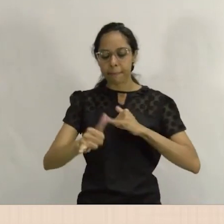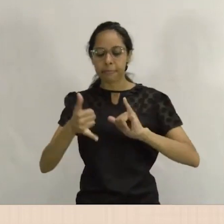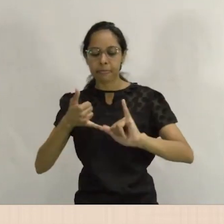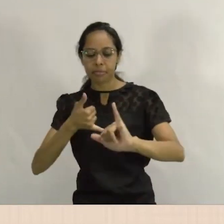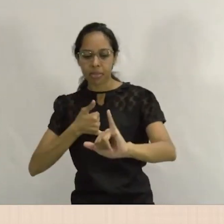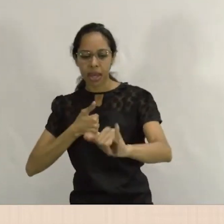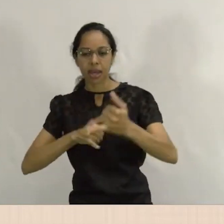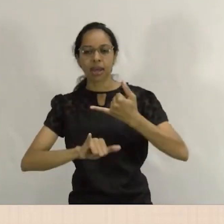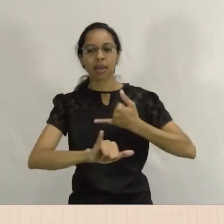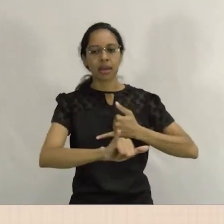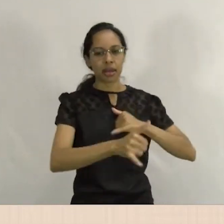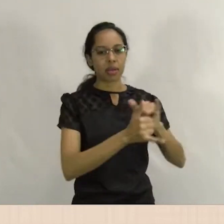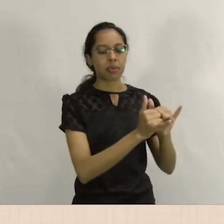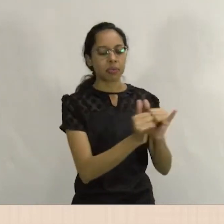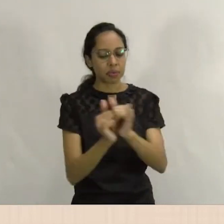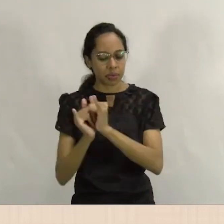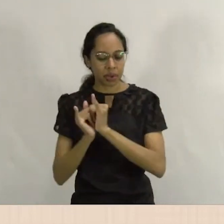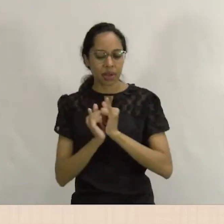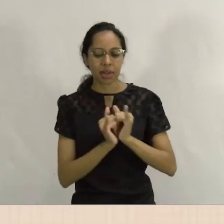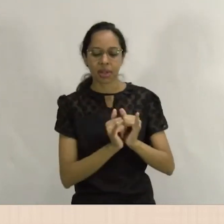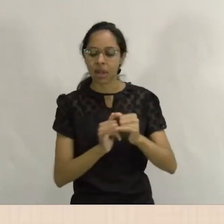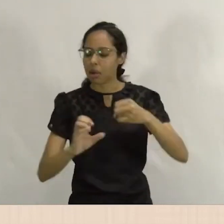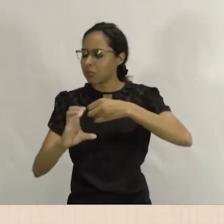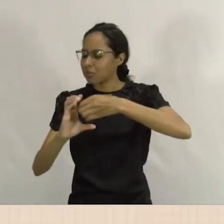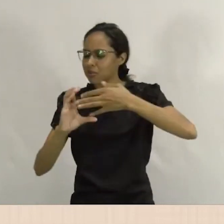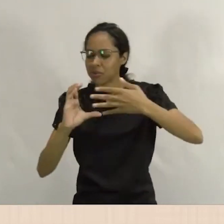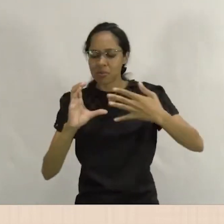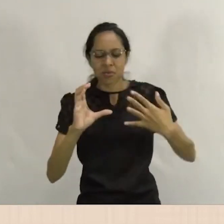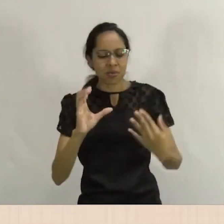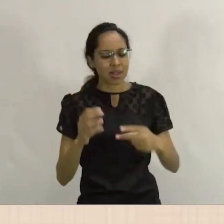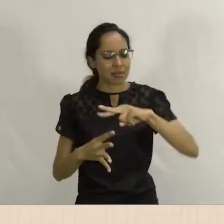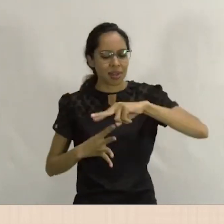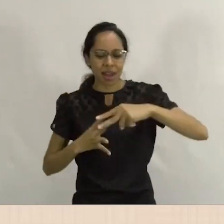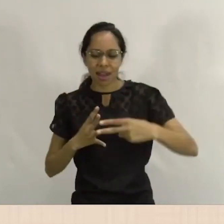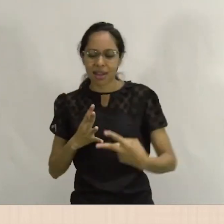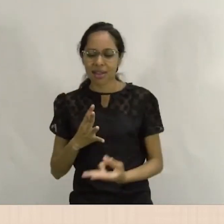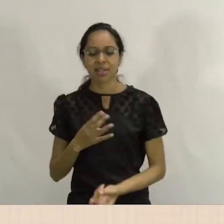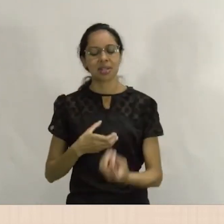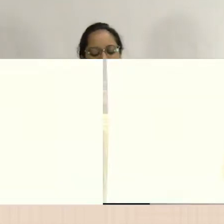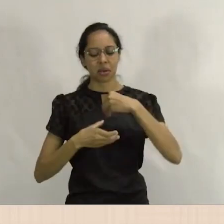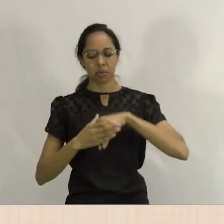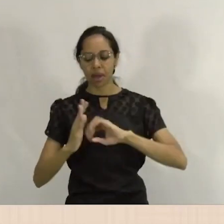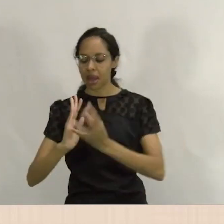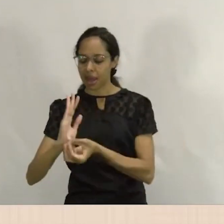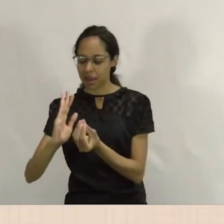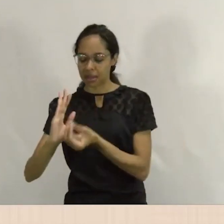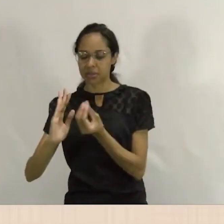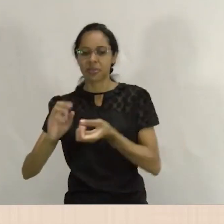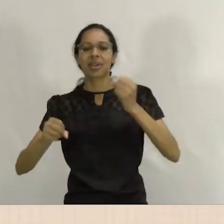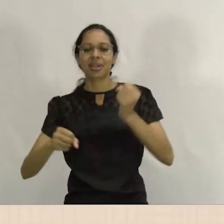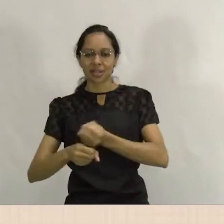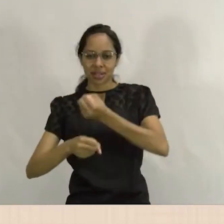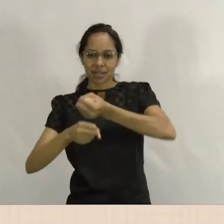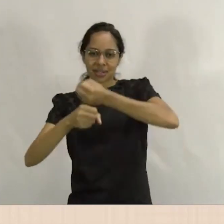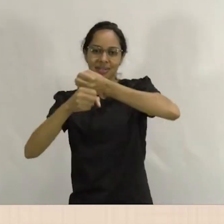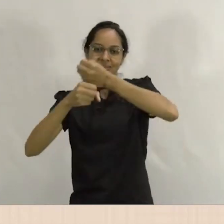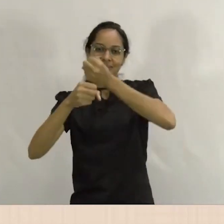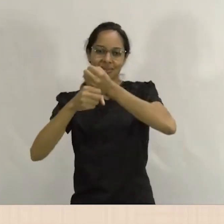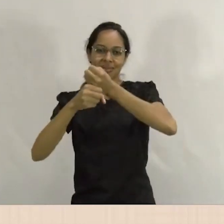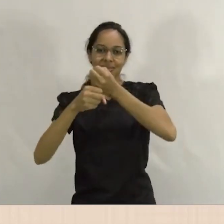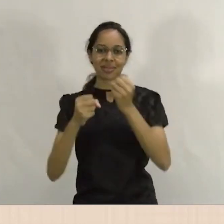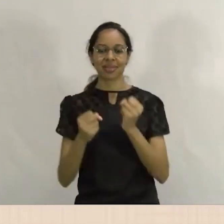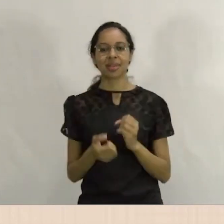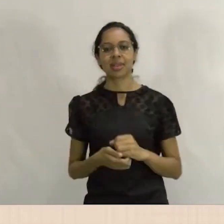passamos a ter todas as qualificações para começar a sermos edificados. E aquele processo da urdidura